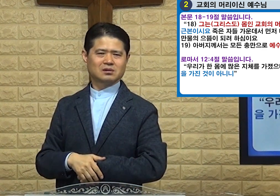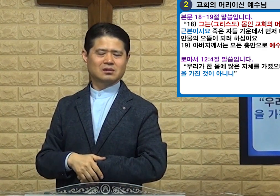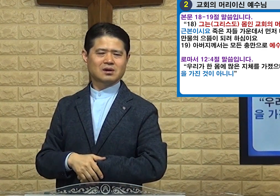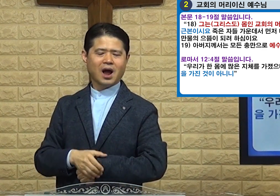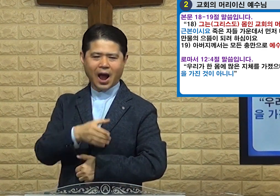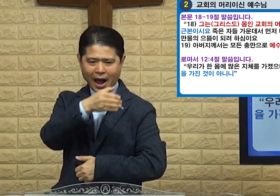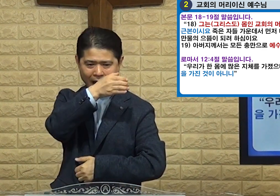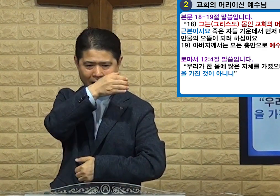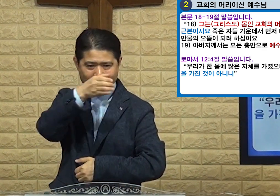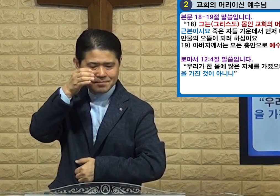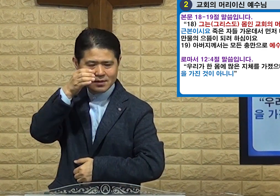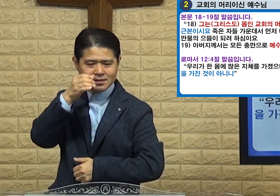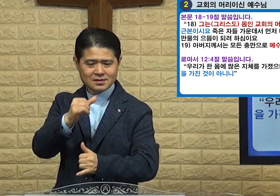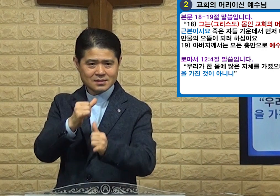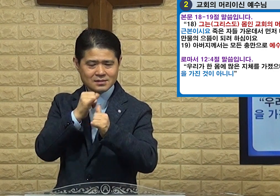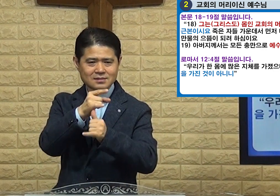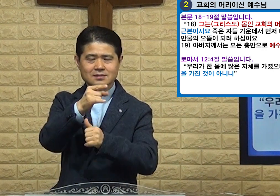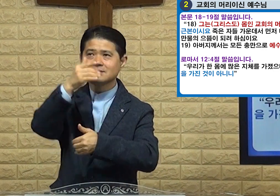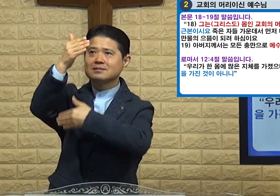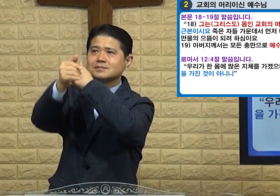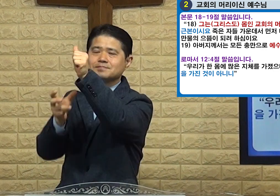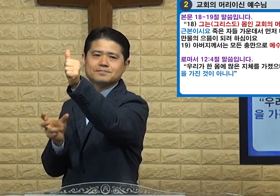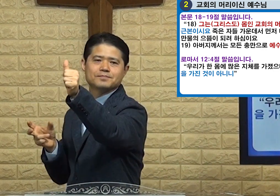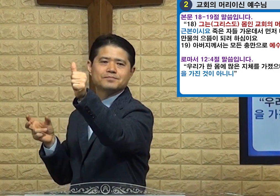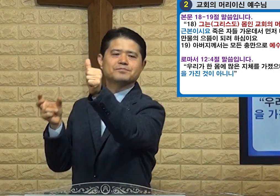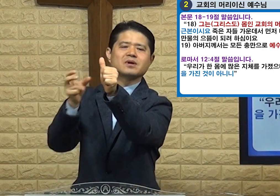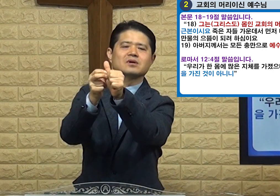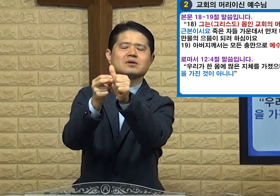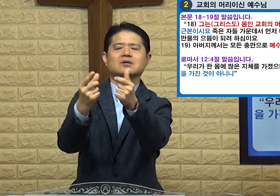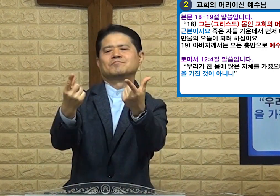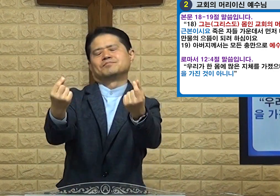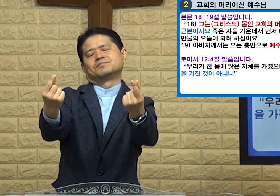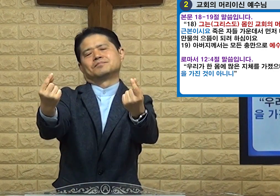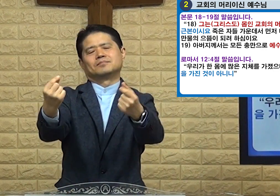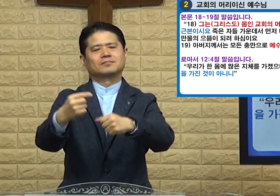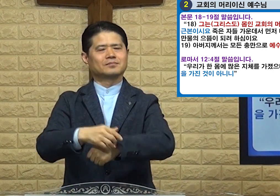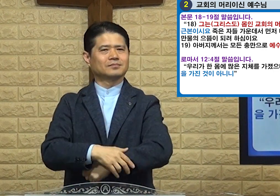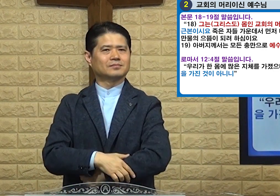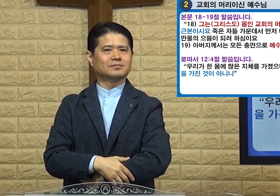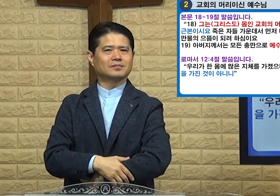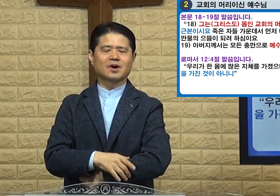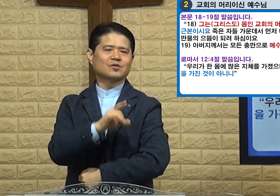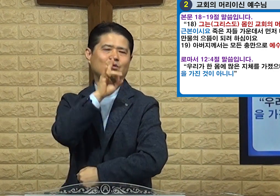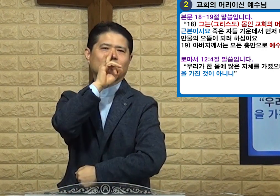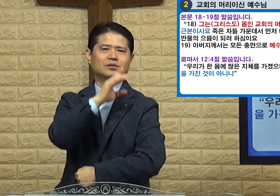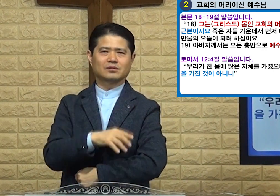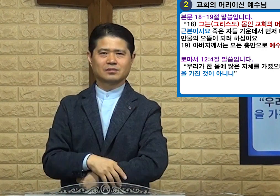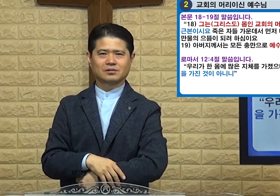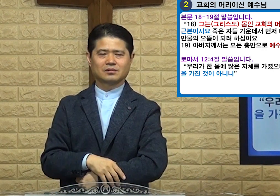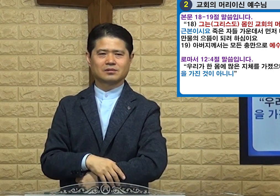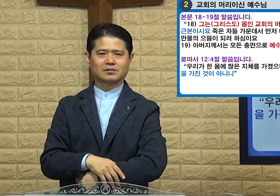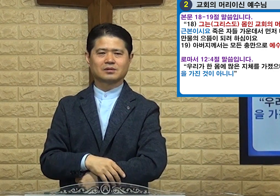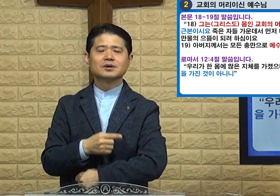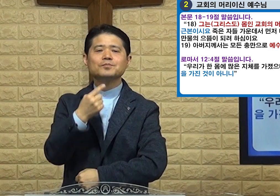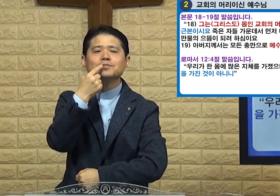소유권은 하나님께 있습니다. 우리가 자살한다는 것은 하나님을 배반하는 것과 마찬가지입니다. 절대 그러시면 안